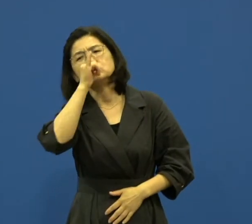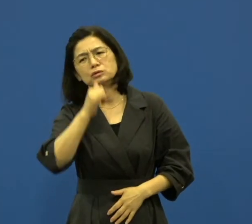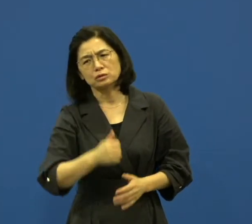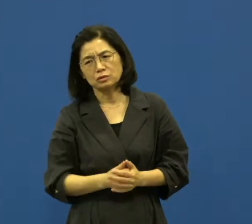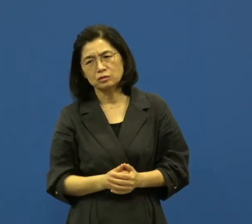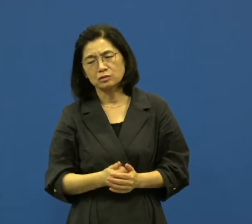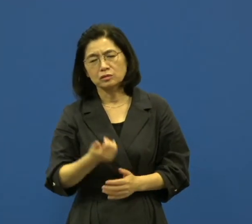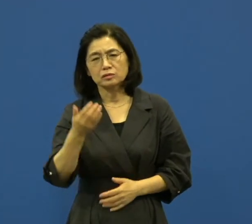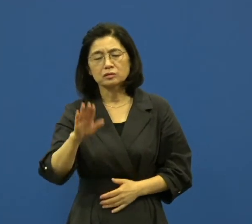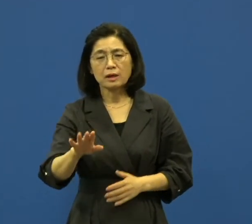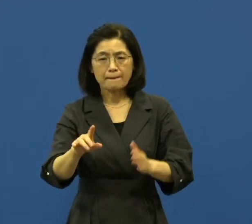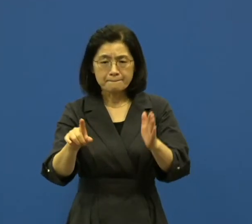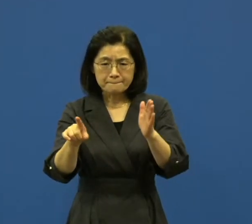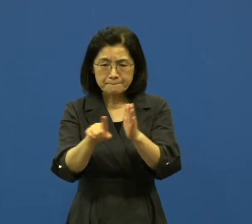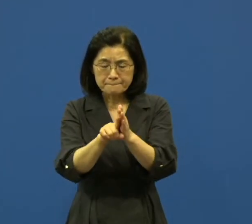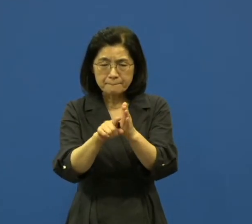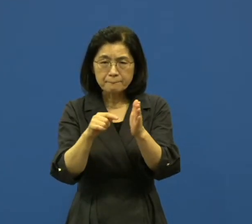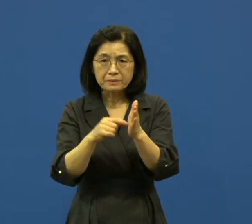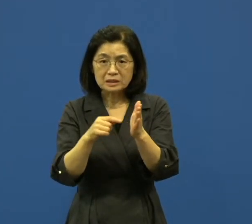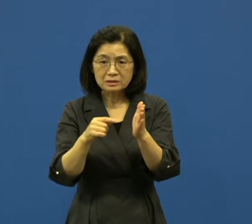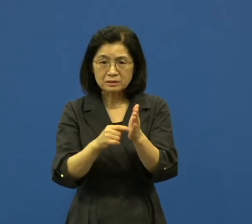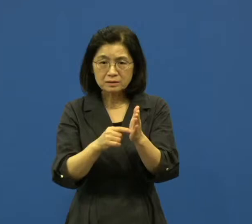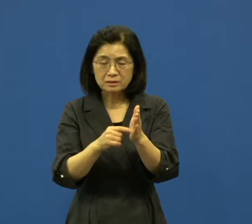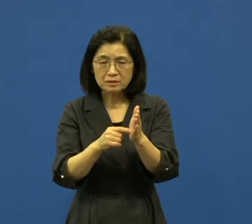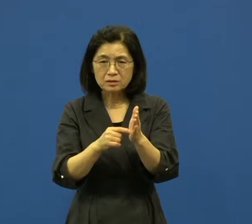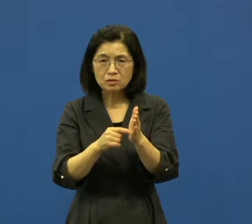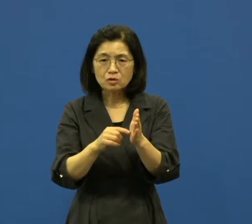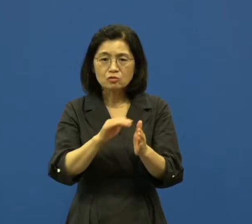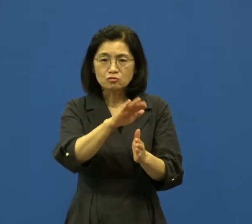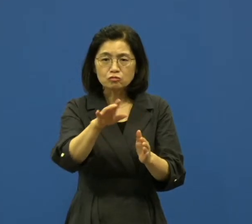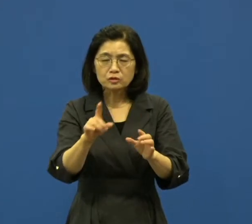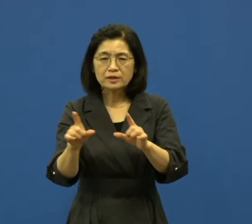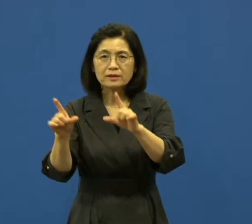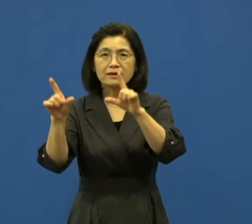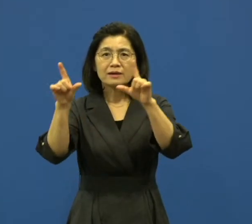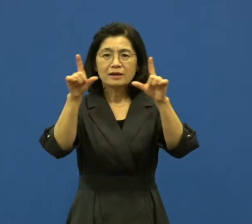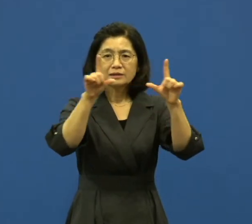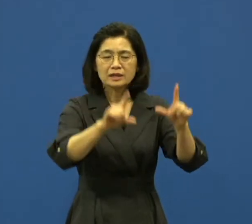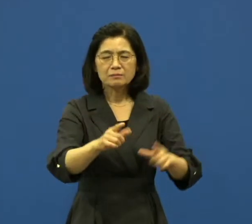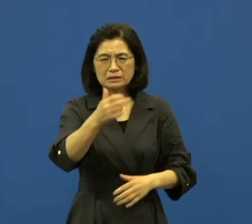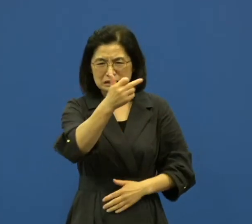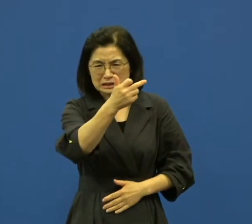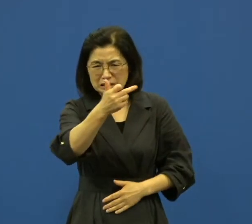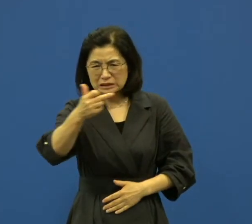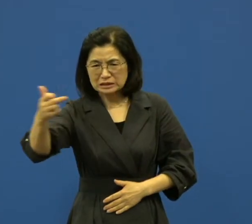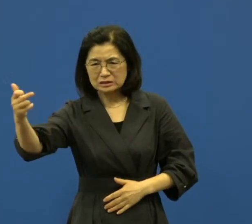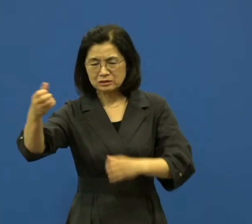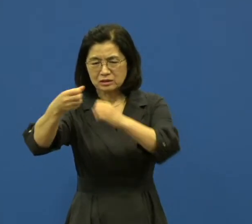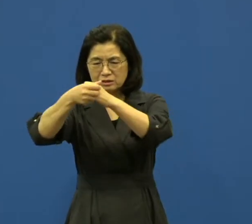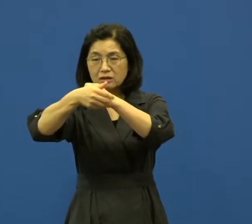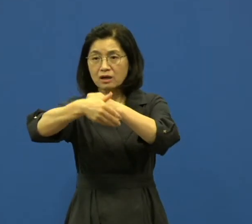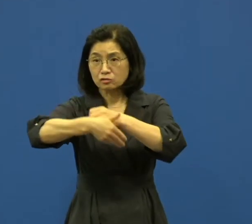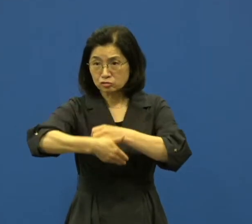여러분, 믿는다는 것은 단순 행위가 아닙니다. 믿음은 우리의 삶에 지배한 영향을 미칩니다.